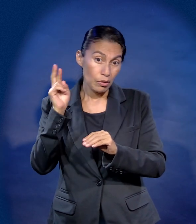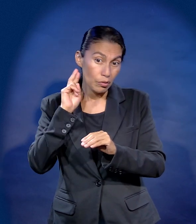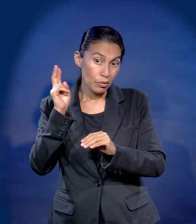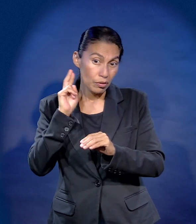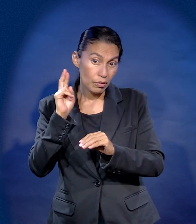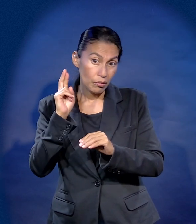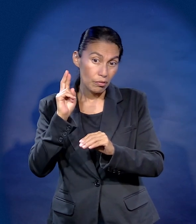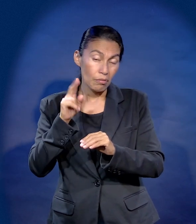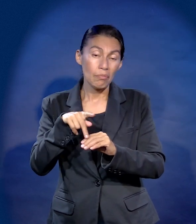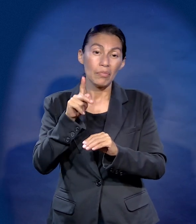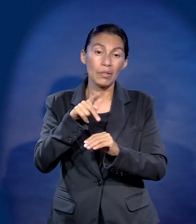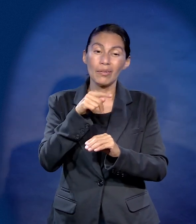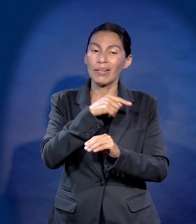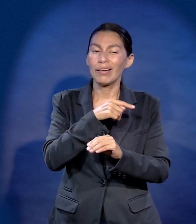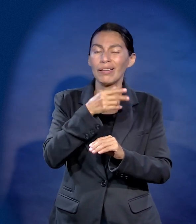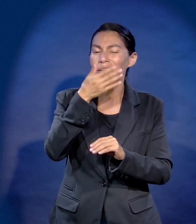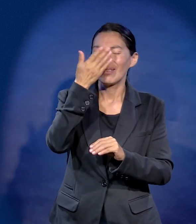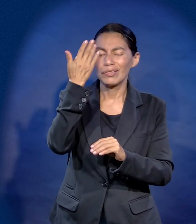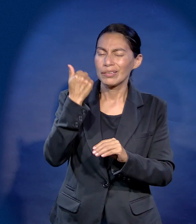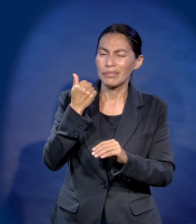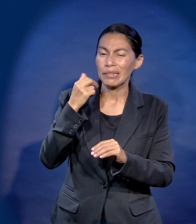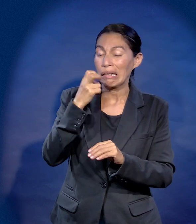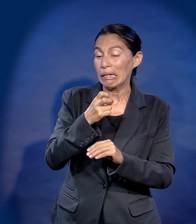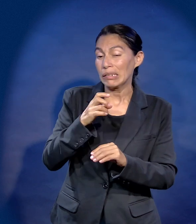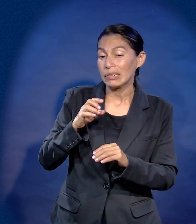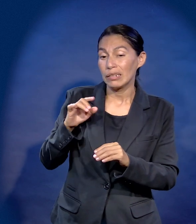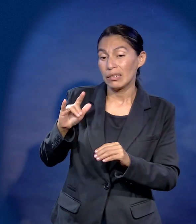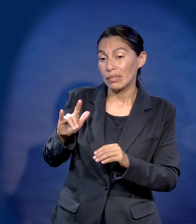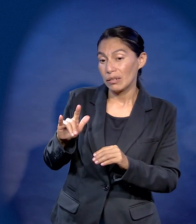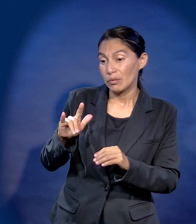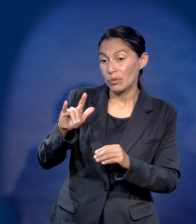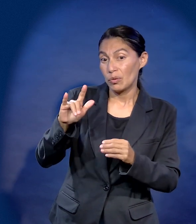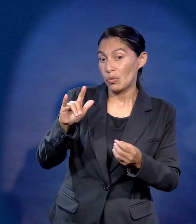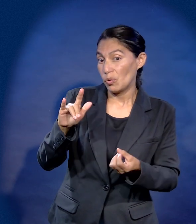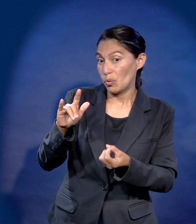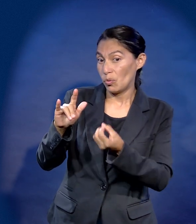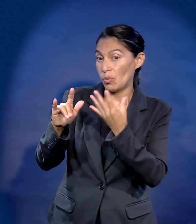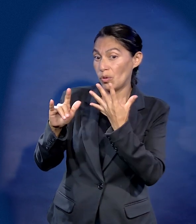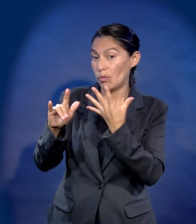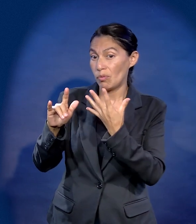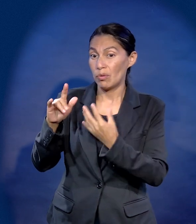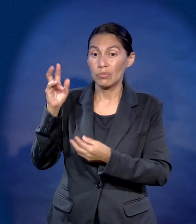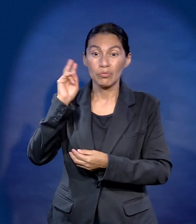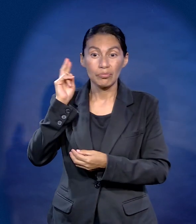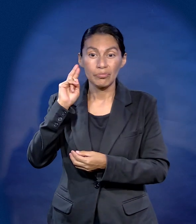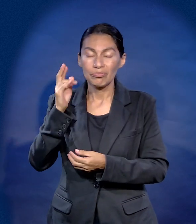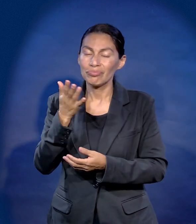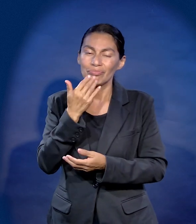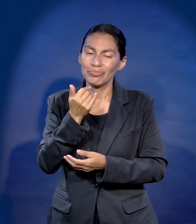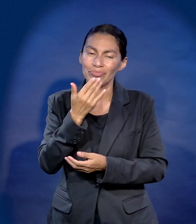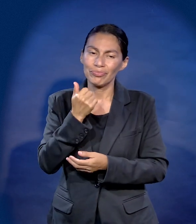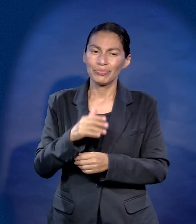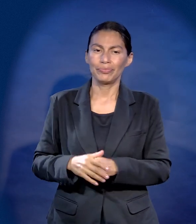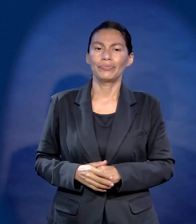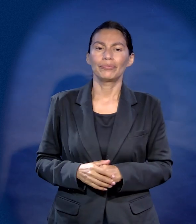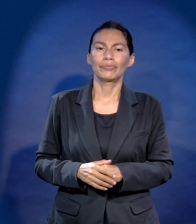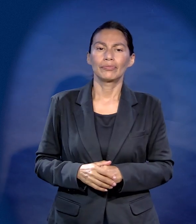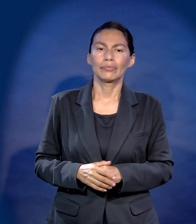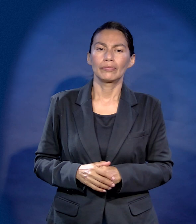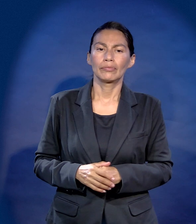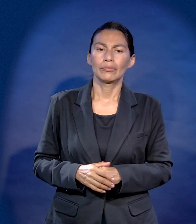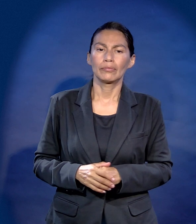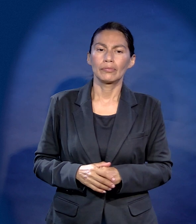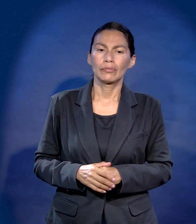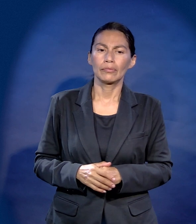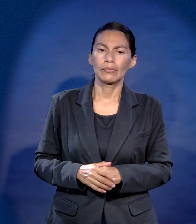pensaba que si algo ocurría, esa alarma iba a sonar. Lo que no sabía es que en el Airbus 310, un avión tan moderno, esa alarma audible